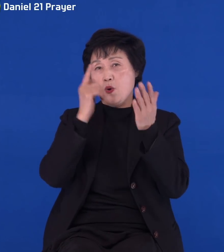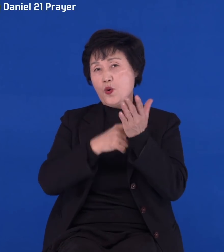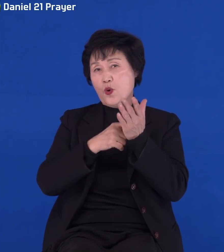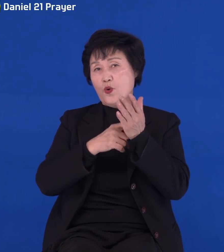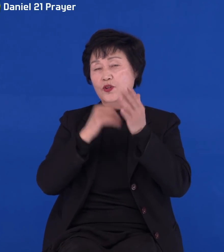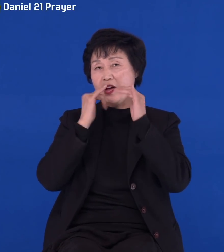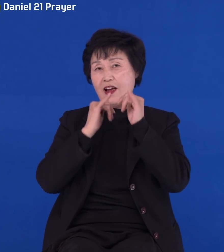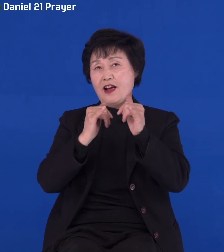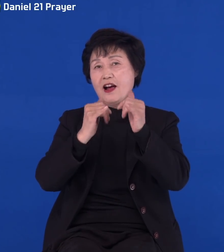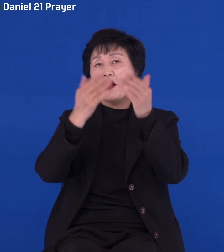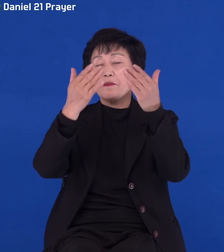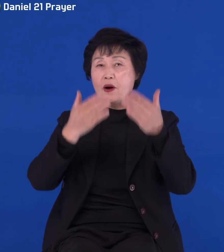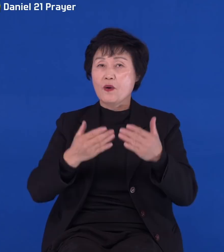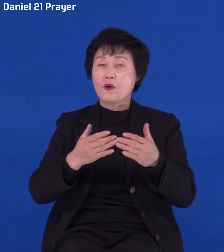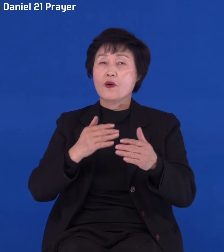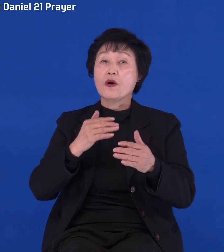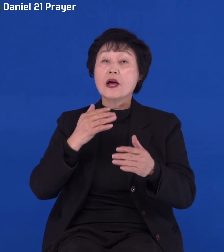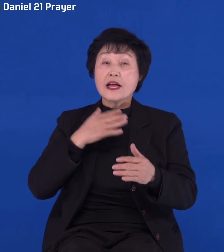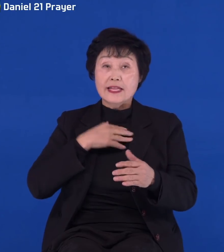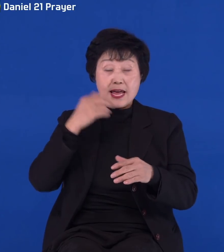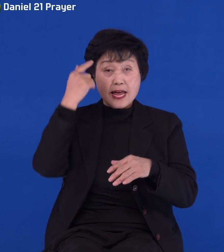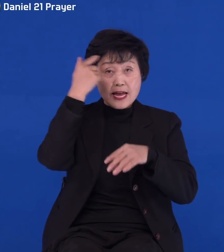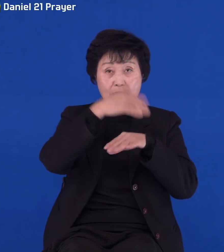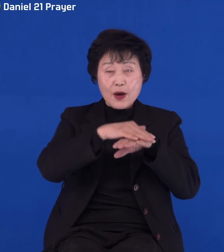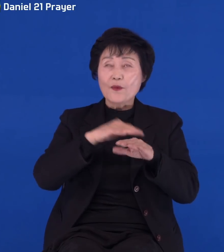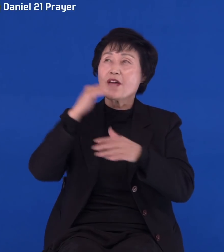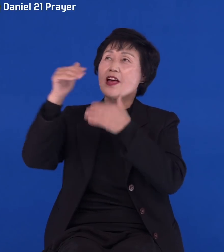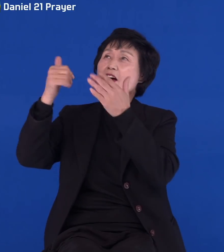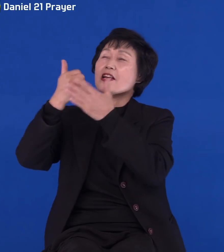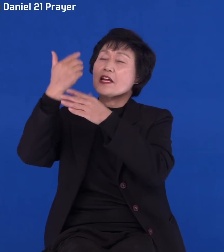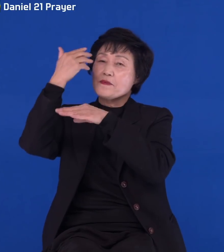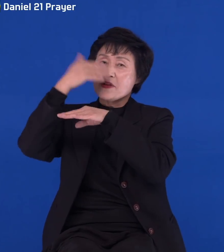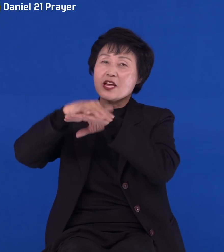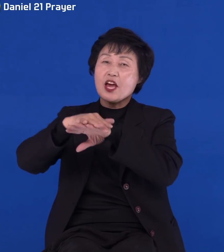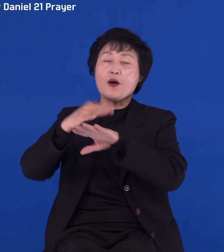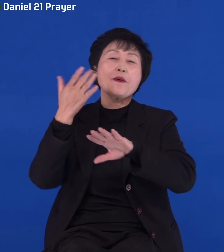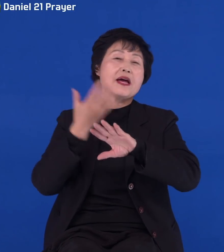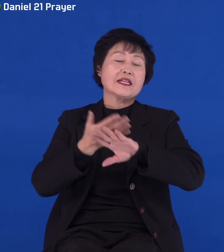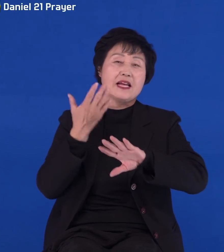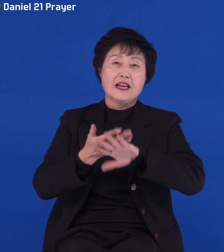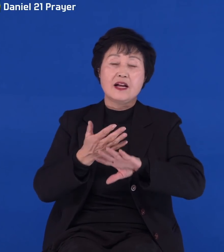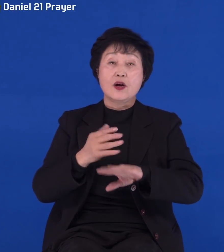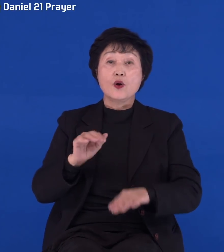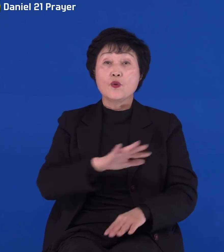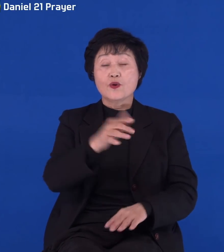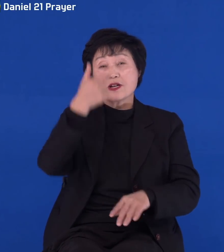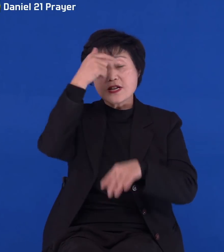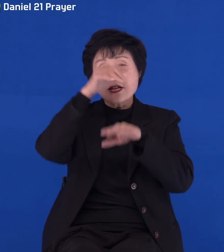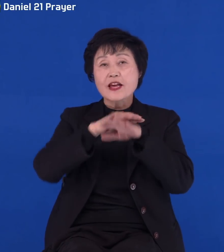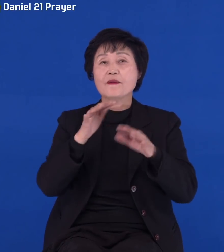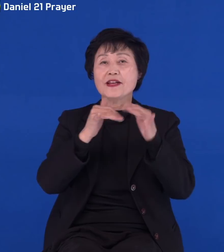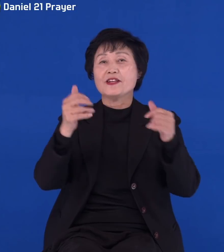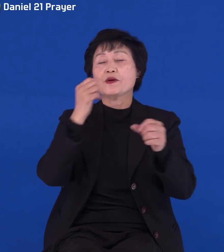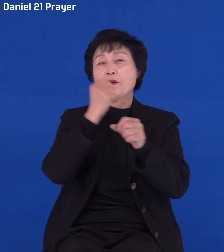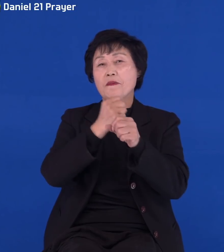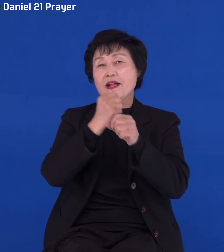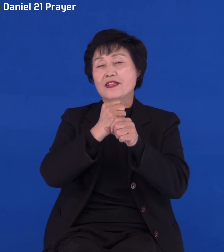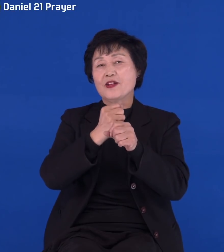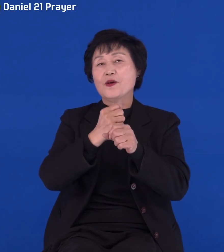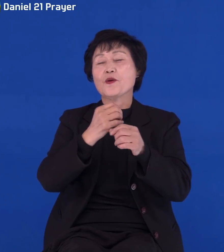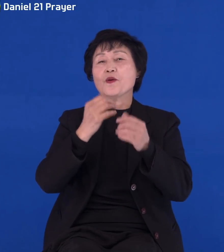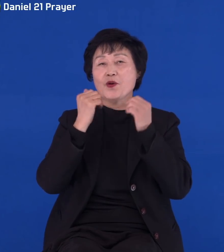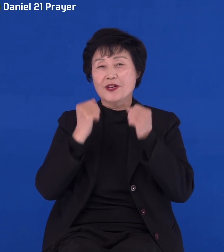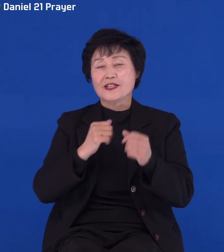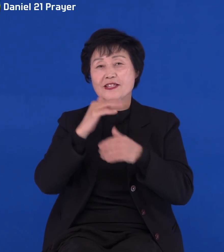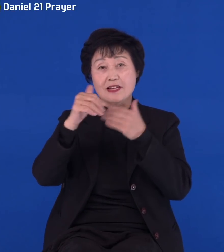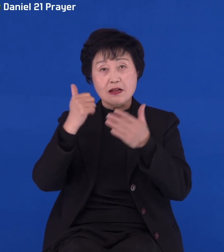계획은 우리의 계획과 다르다는 거예요. 믿습니까? 우리를 예배자로 이렇게 계속적으로 하나님 만들어 갔어요. 또 하루는 우리가 선교사로서 기도하는데 아니